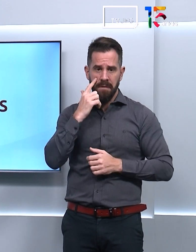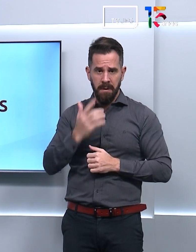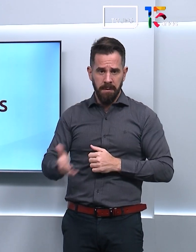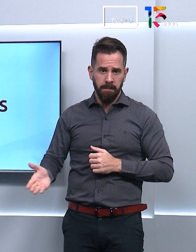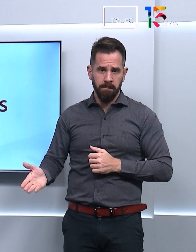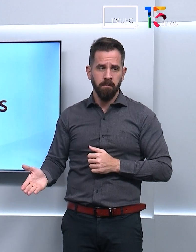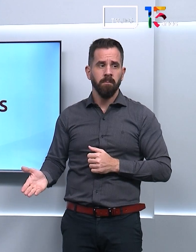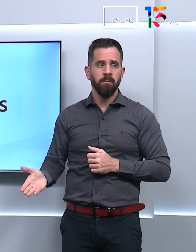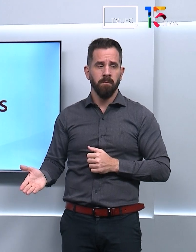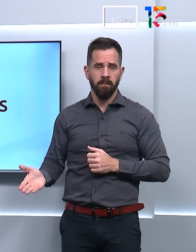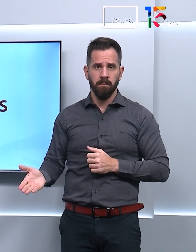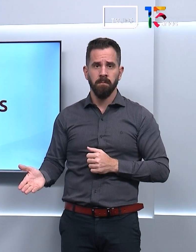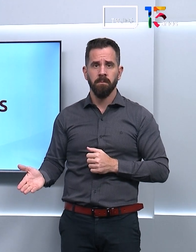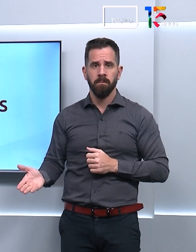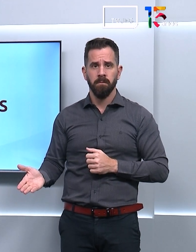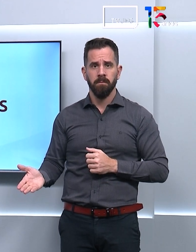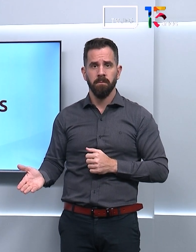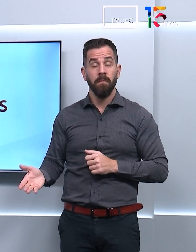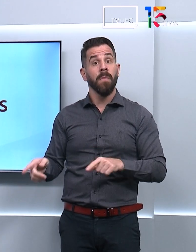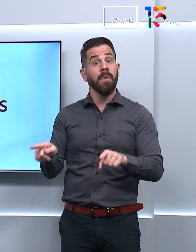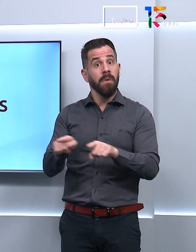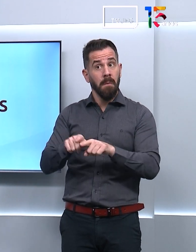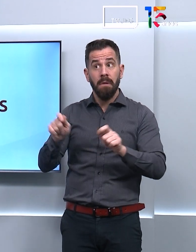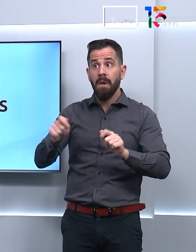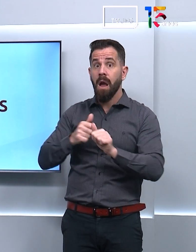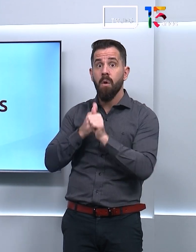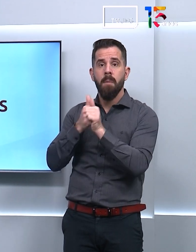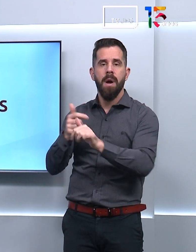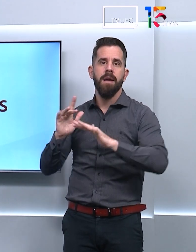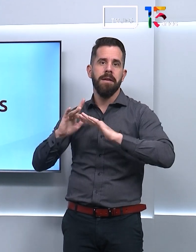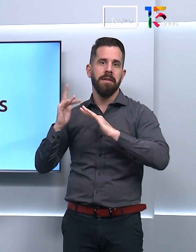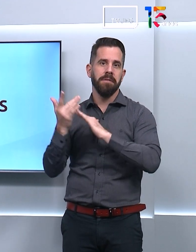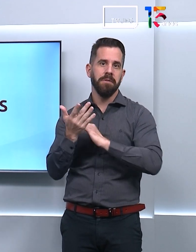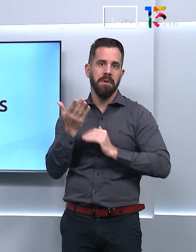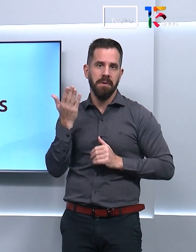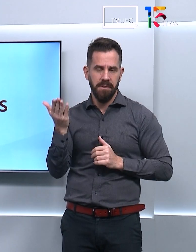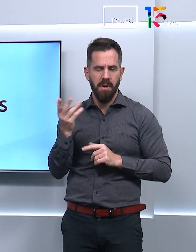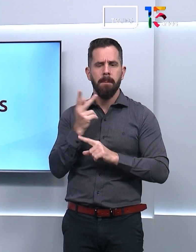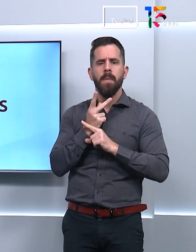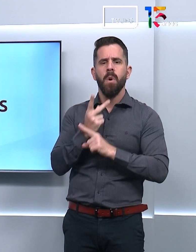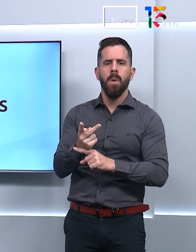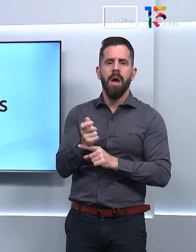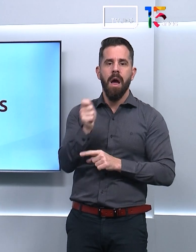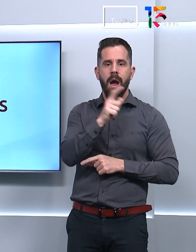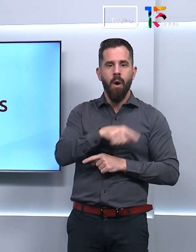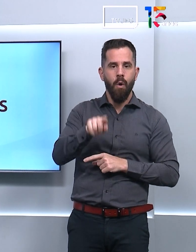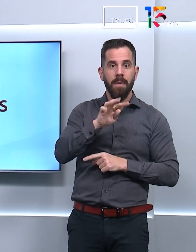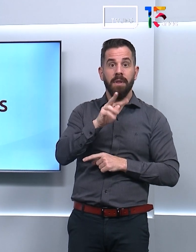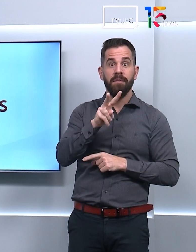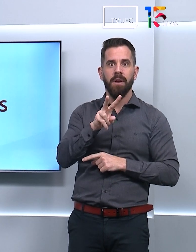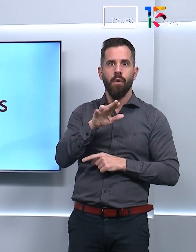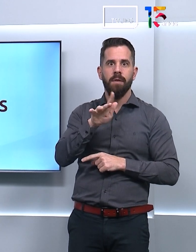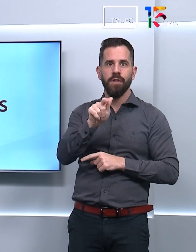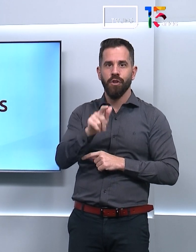629-9181-1406. Além disso, você também pode acompanhar o nosso conteúdo nas redes sociais. É só procurar por